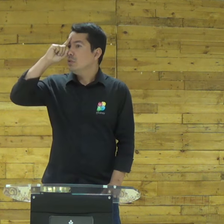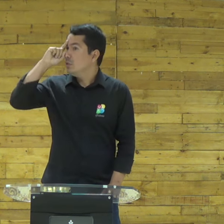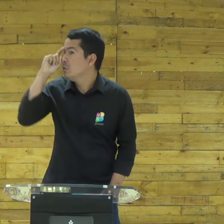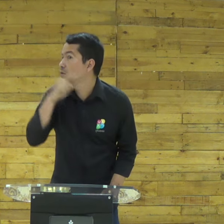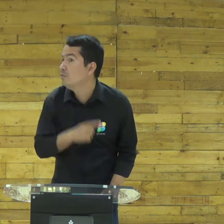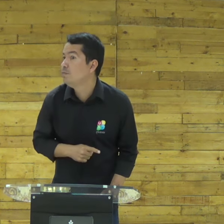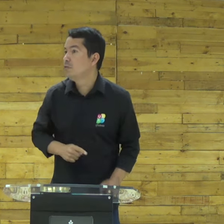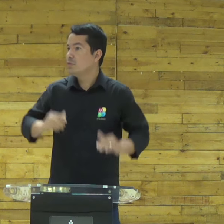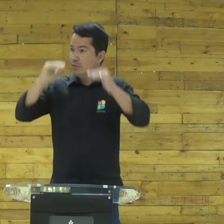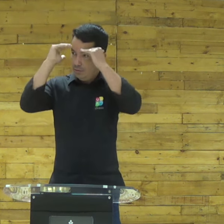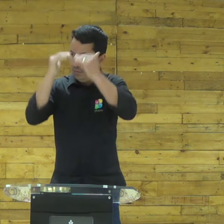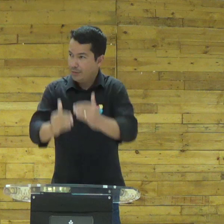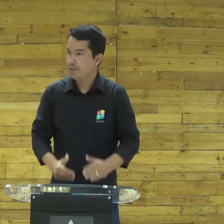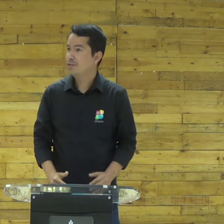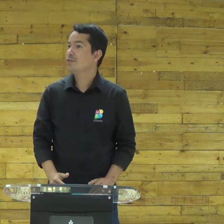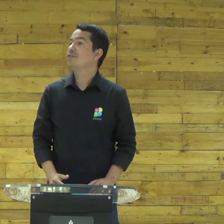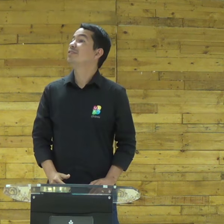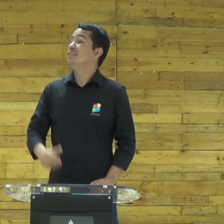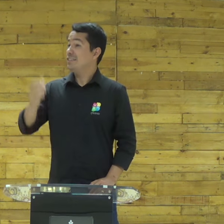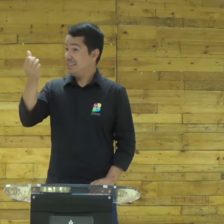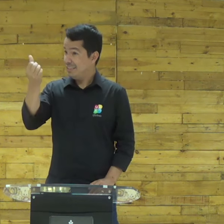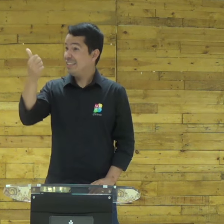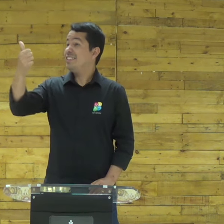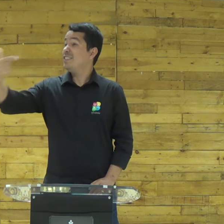612 mandamentos